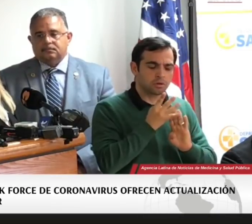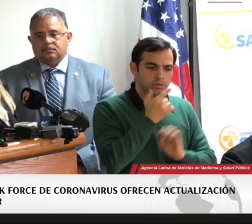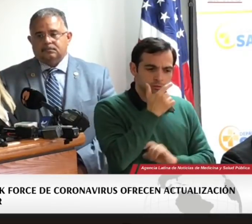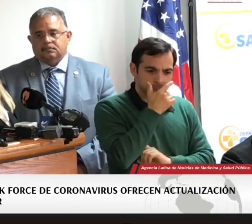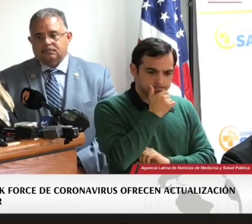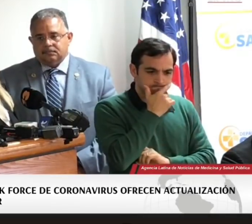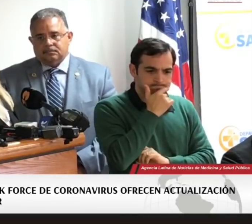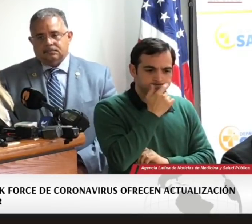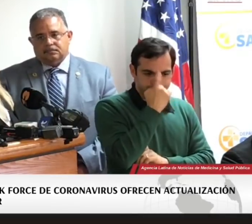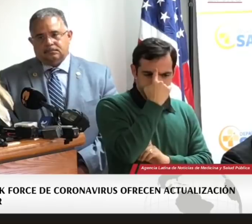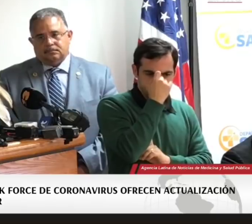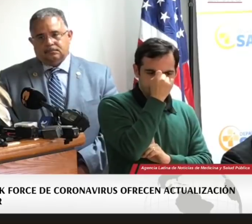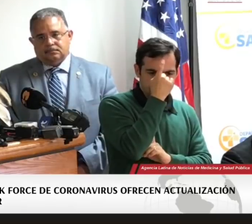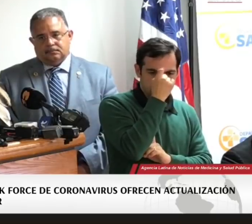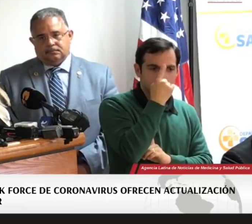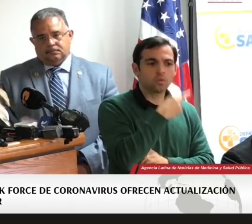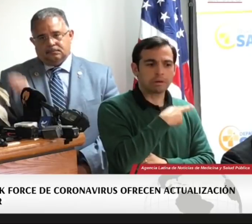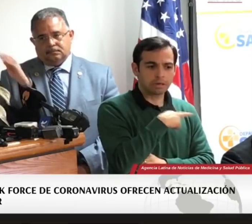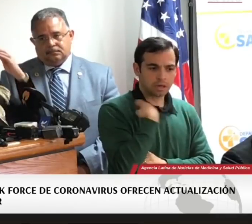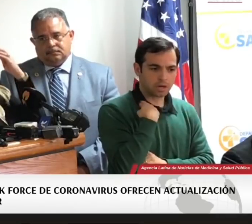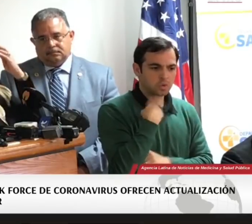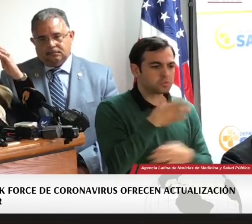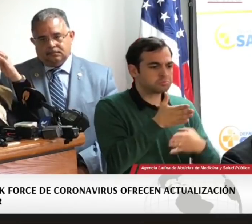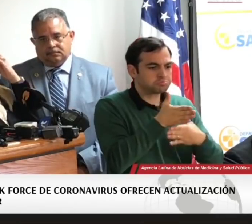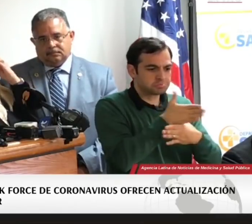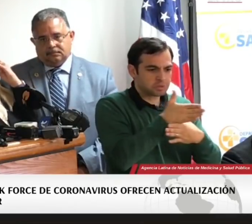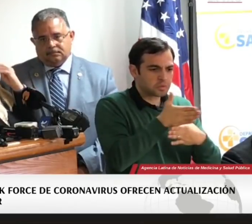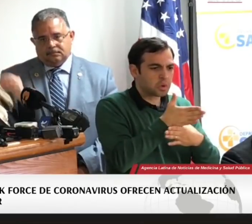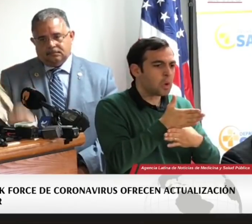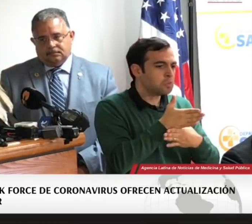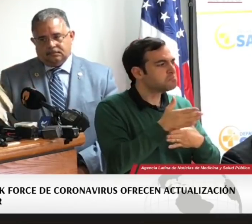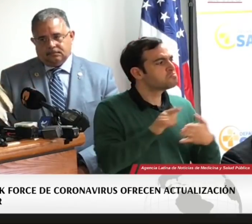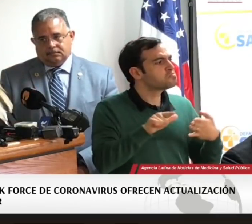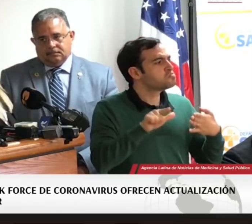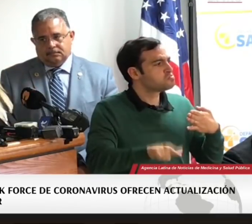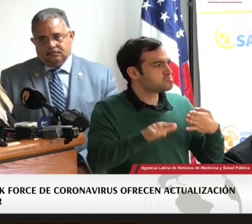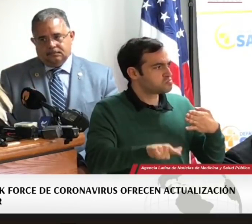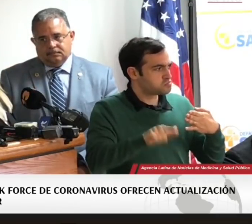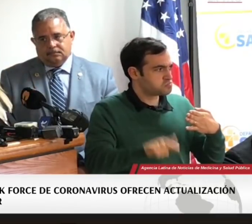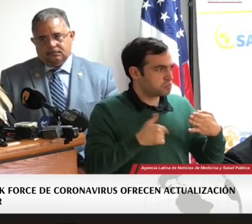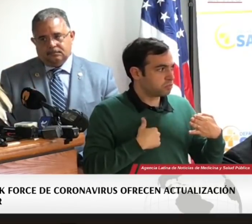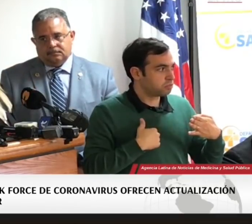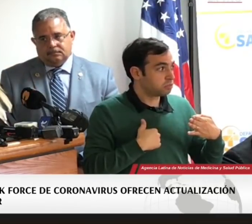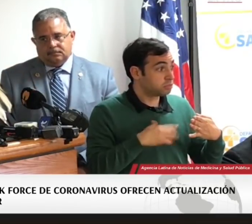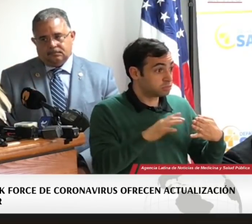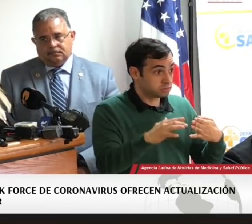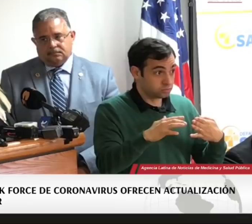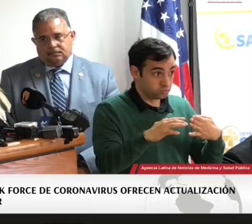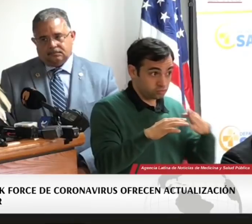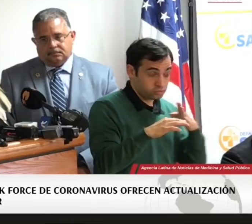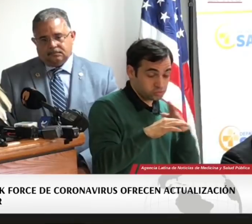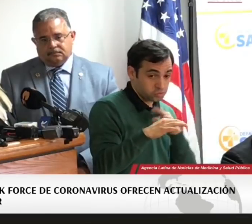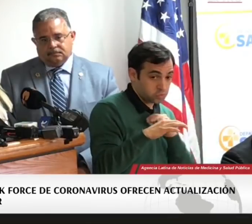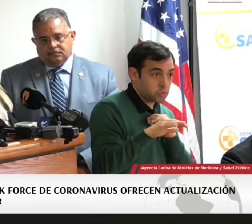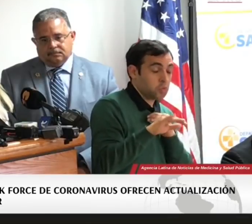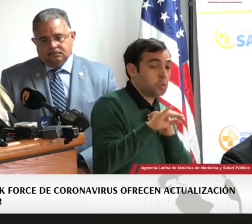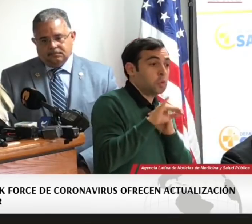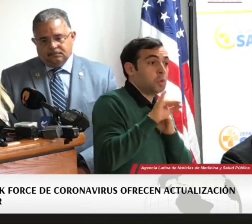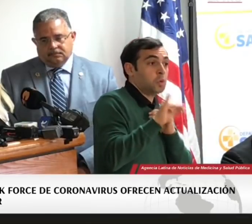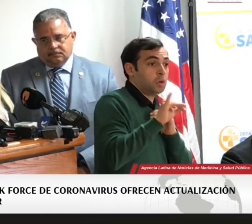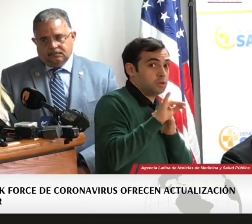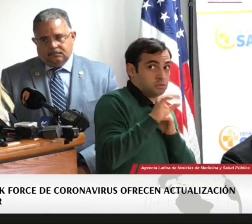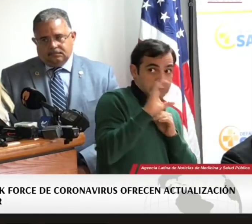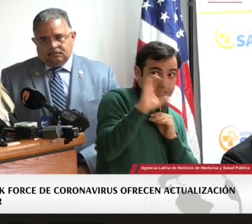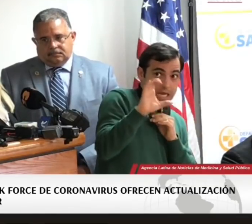unos riesgos que se catalogan de leve a moderado. Y en base a esto, cuando discutimos la situación con el CDC,